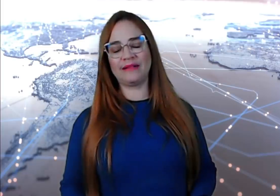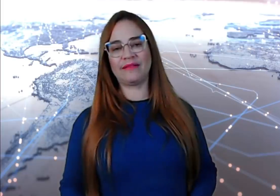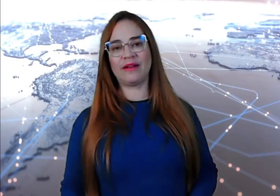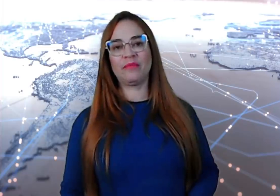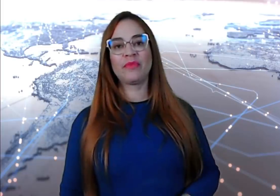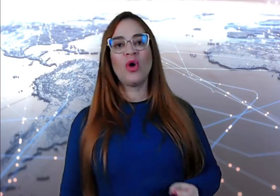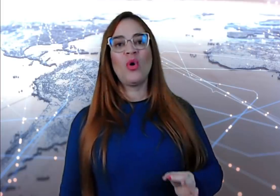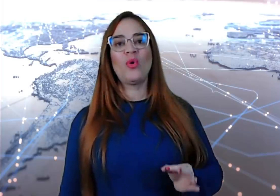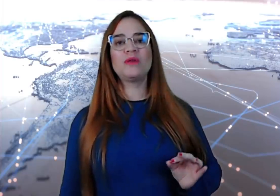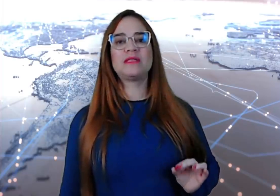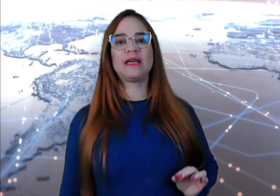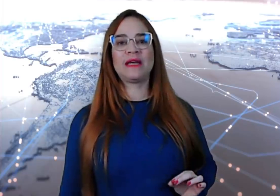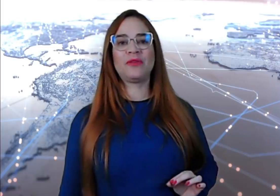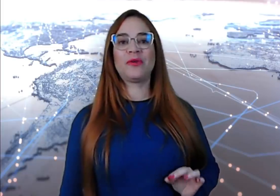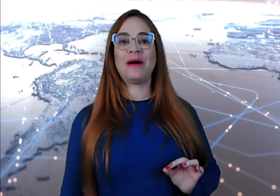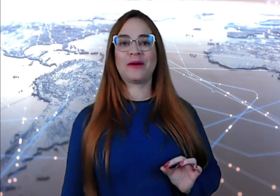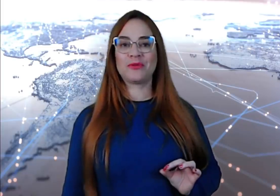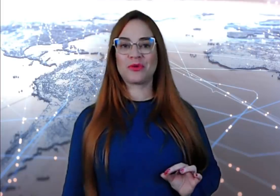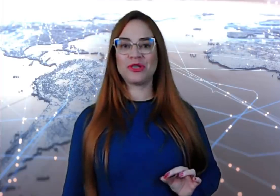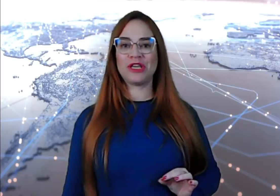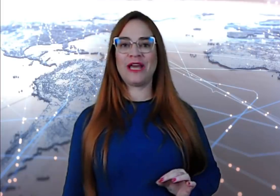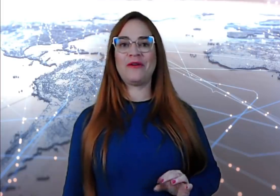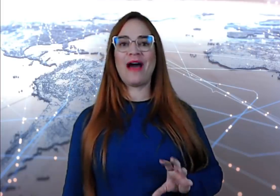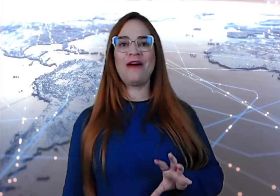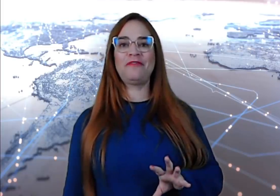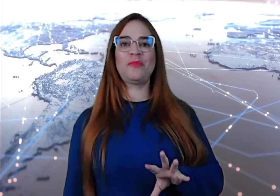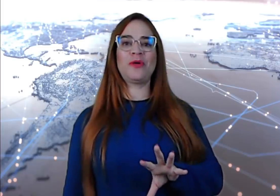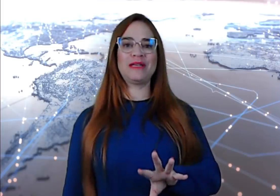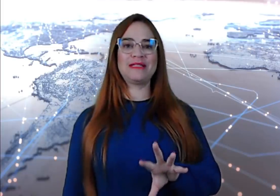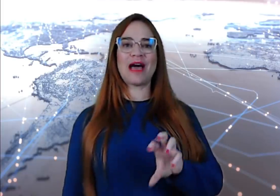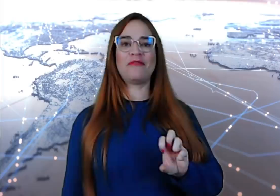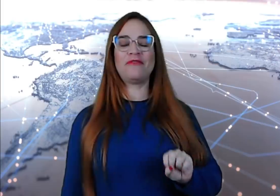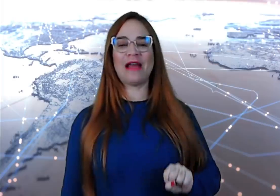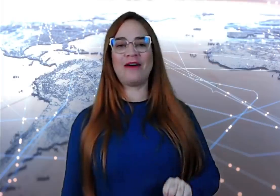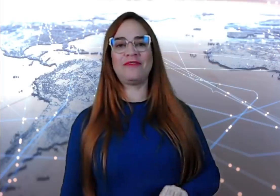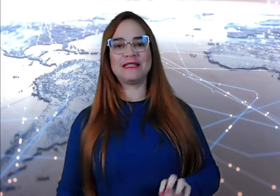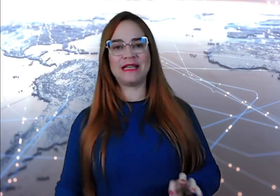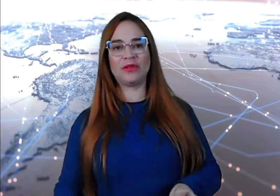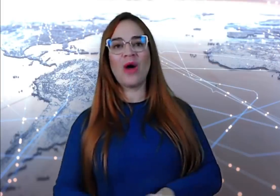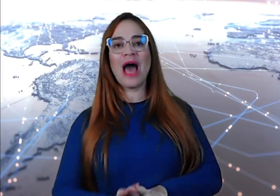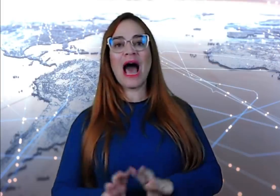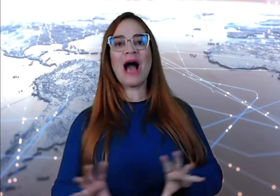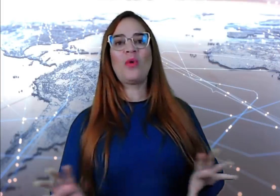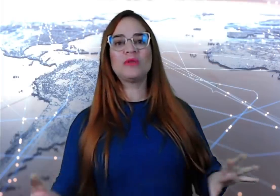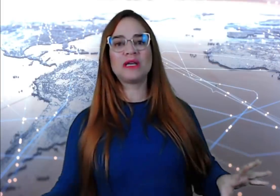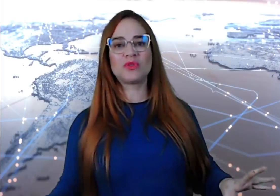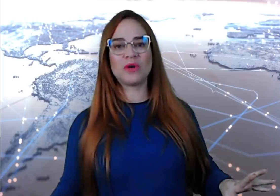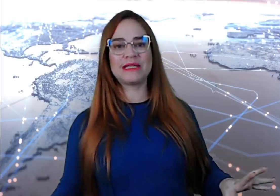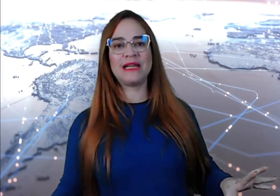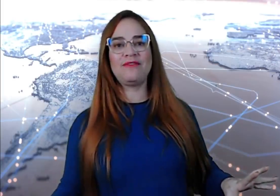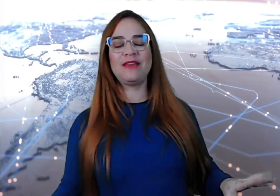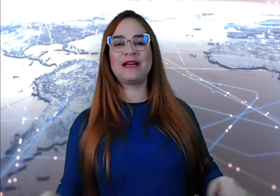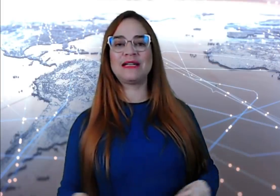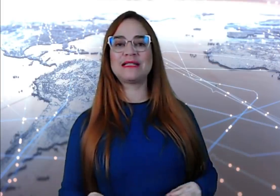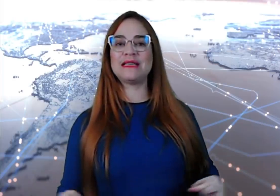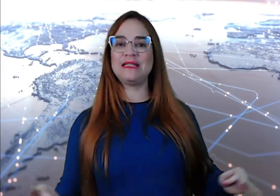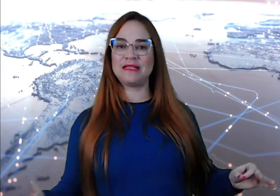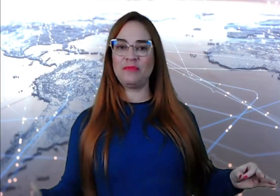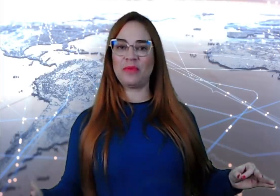pilantra. O senador Marcos Rogério afirmou que estavam lá fazendo acusações levianas e sem